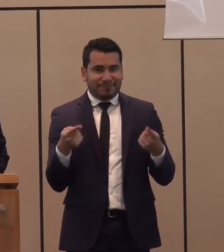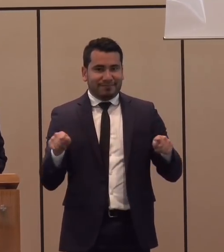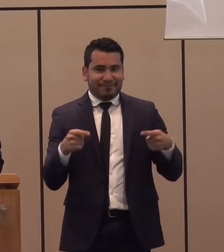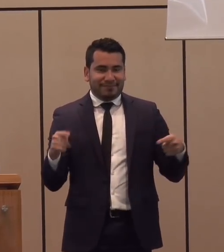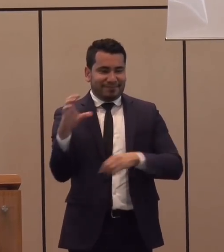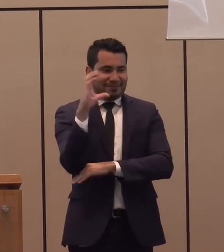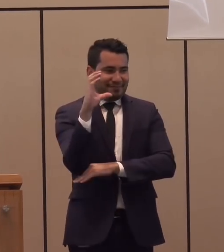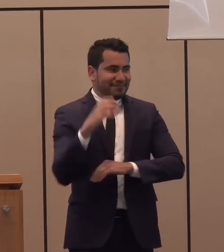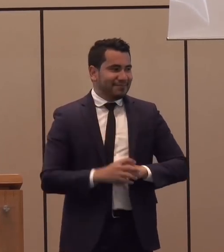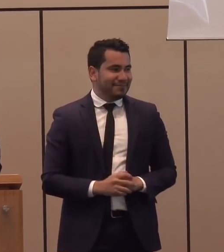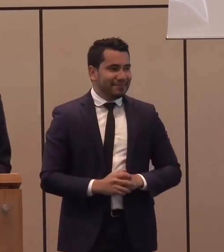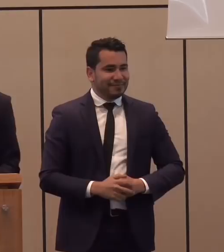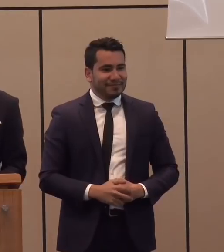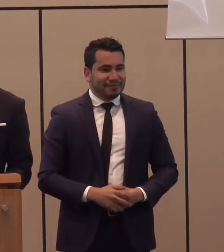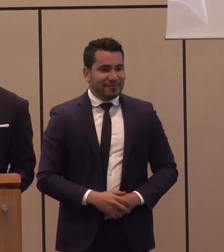colombia